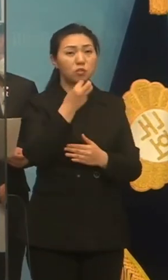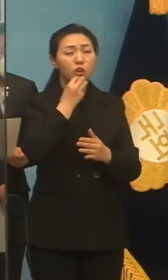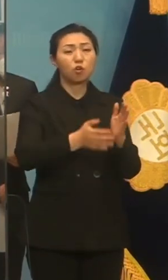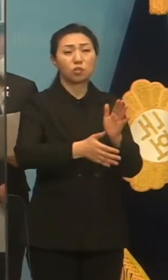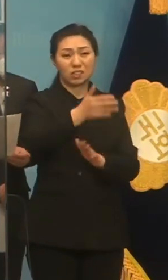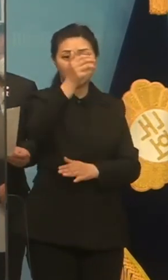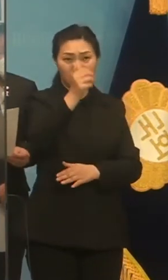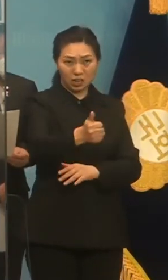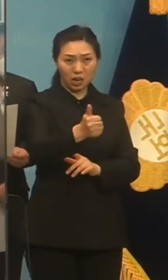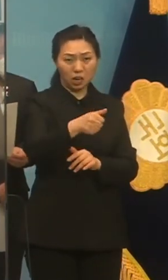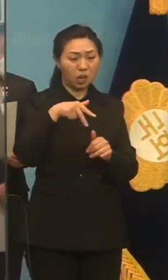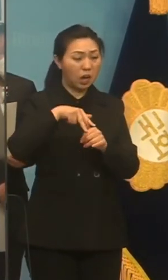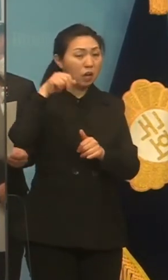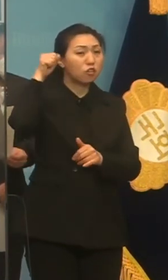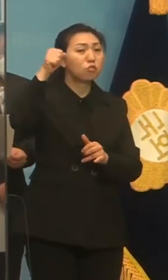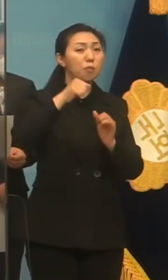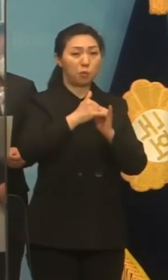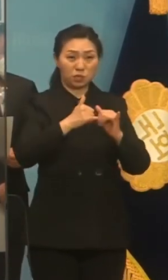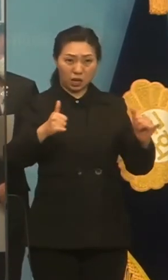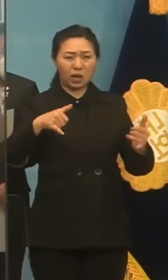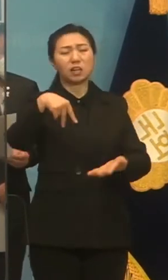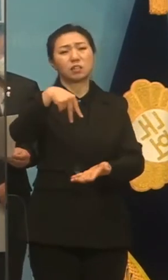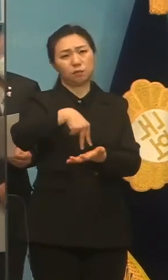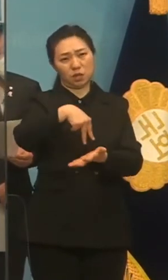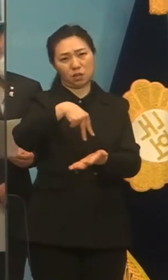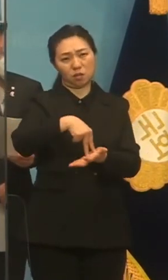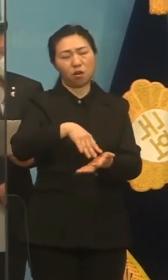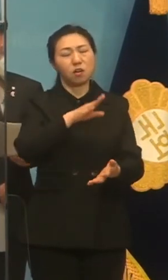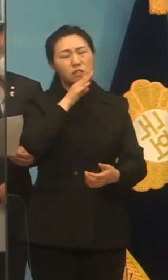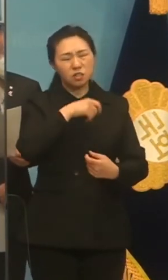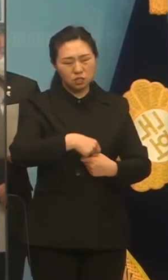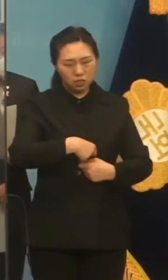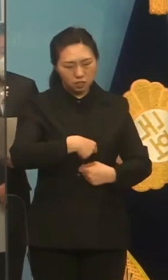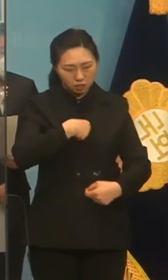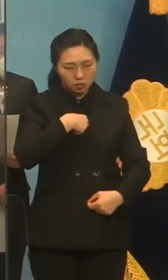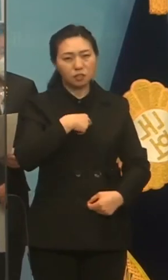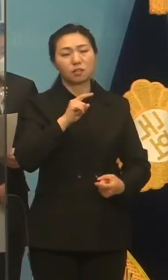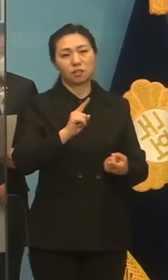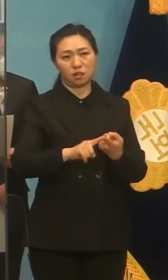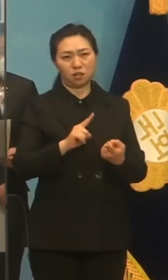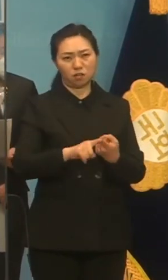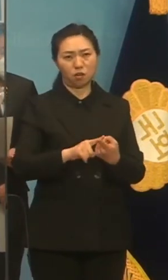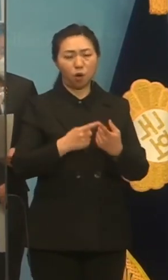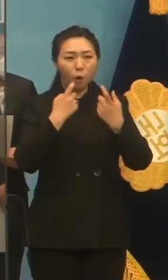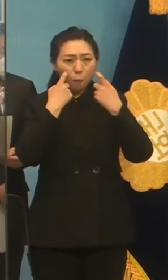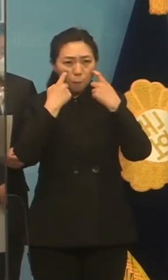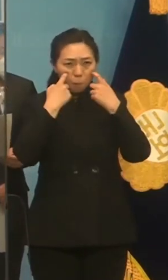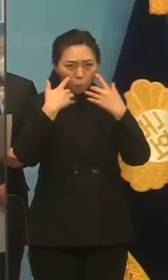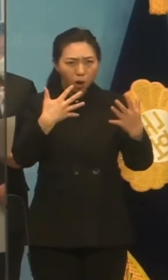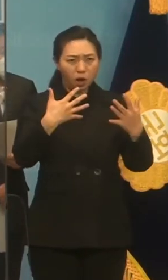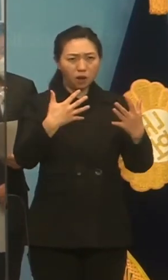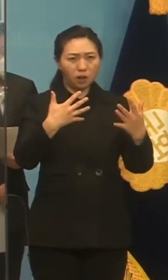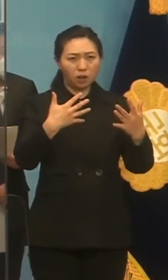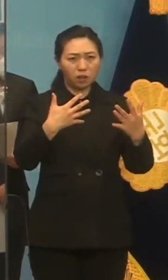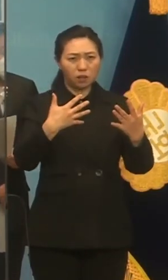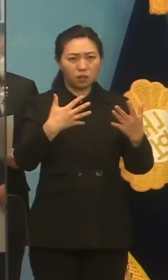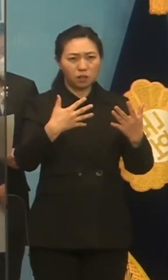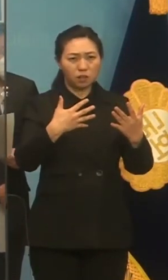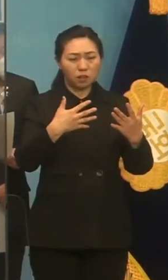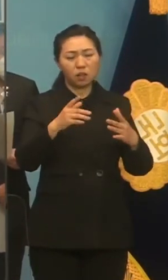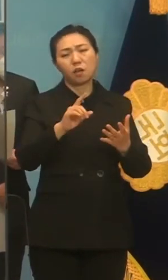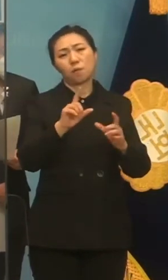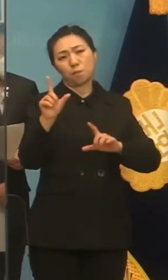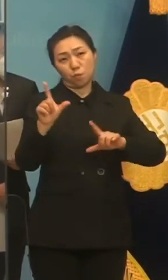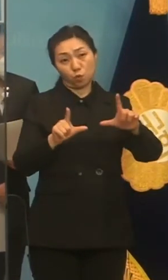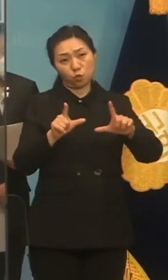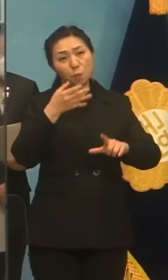하시겠다는 06 후보자 진실 와 관련된 연기는 야산 사례를 가지고